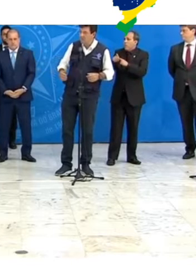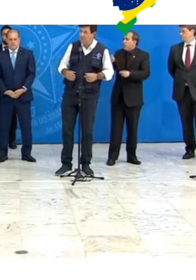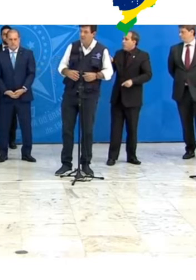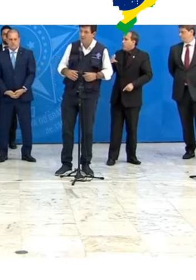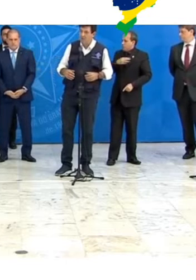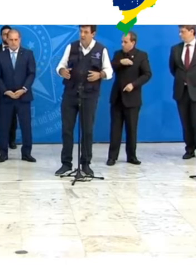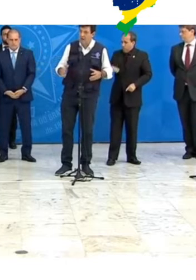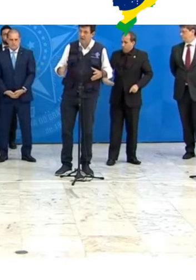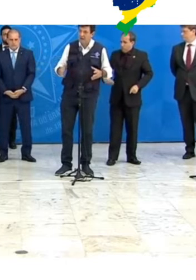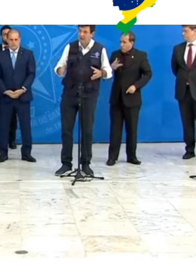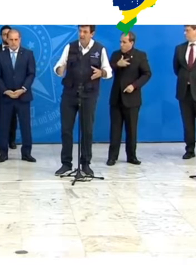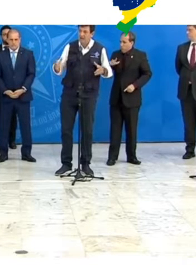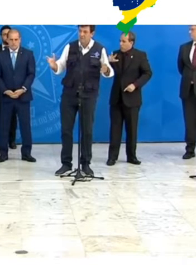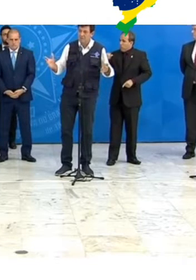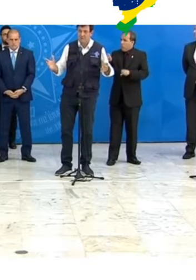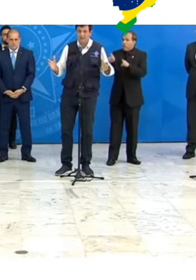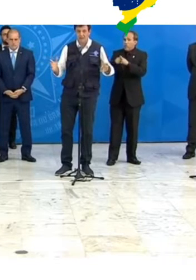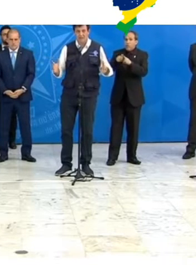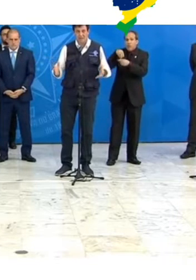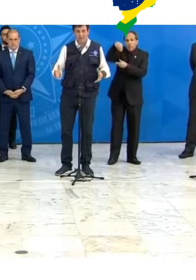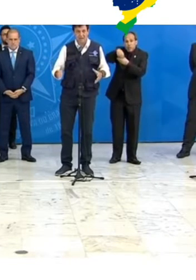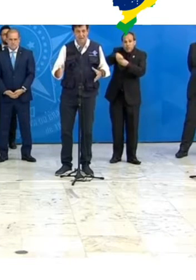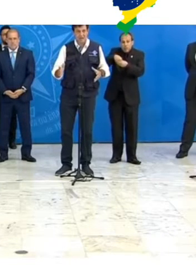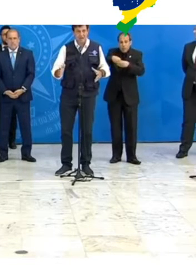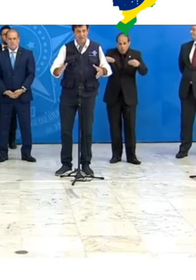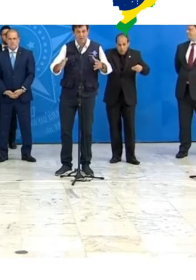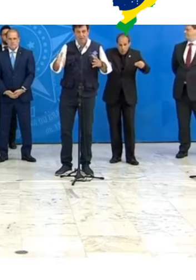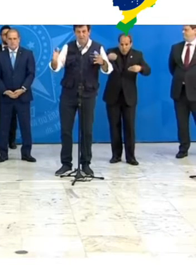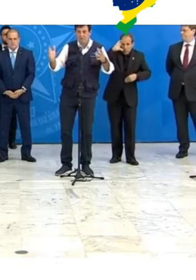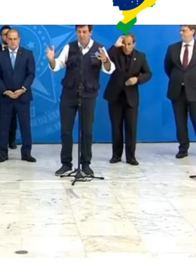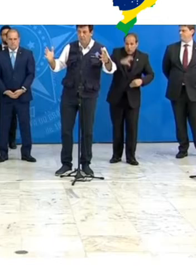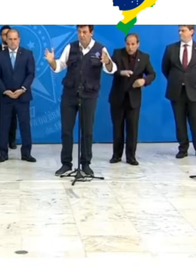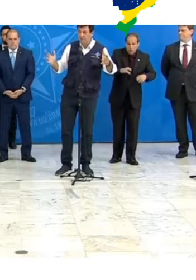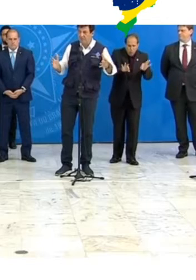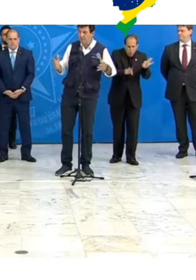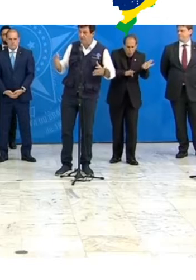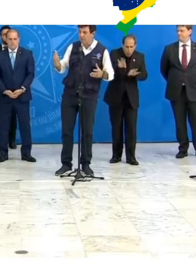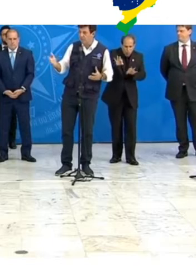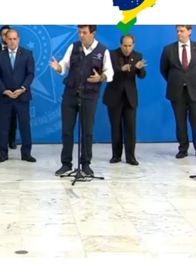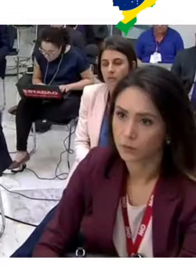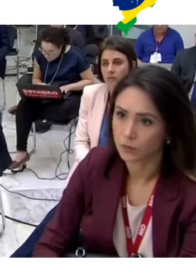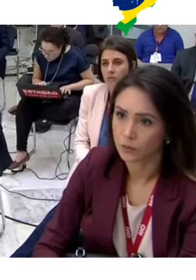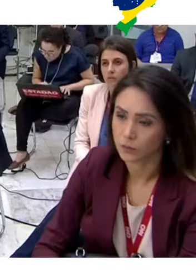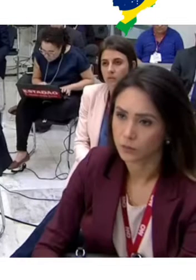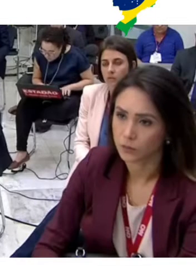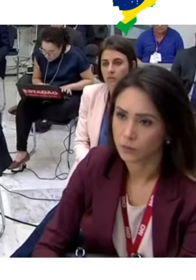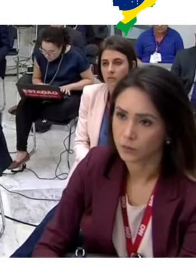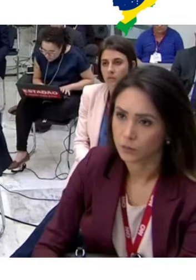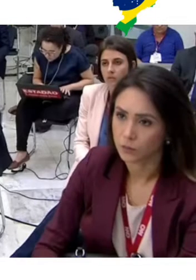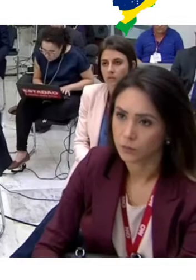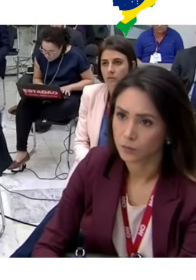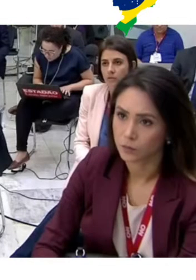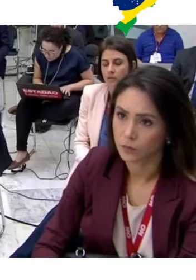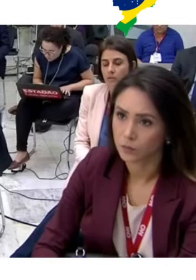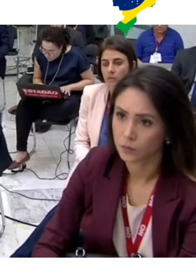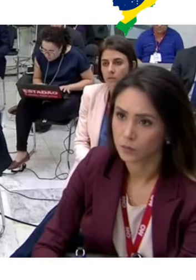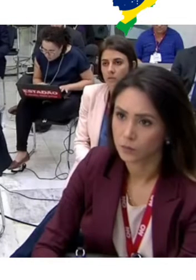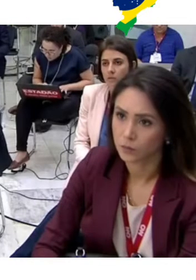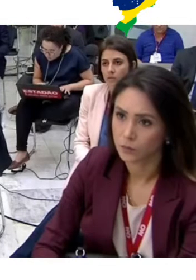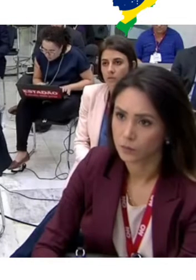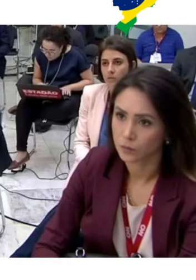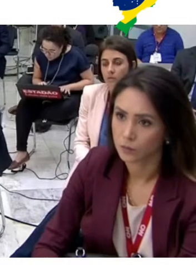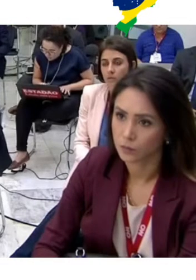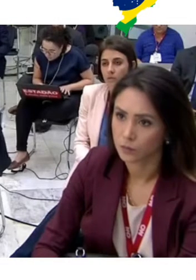na sequência, colocar lá no Ministério da Cidadania, organizando toda uma parte de reforço proteico. O ministro Fernando